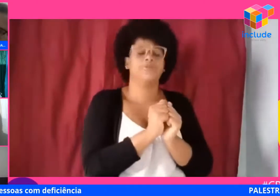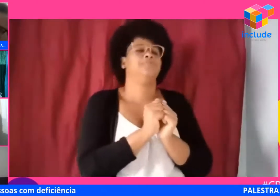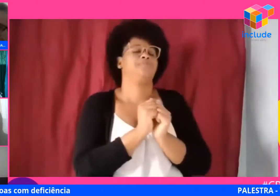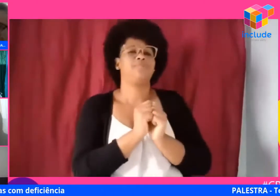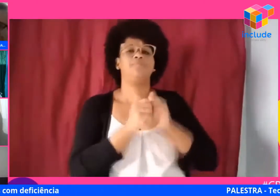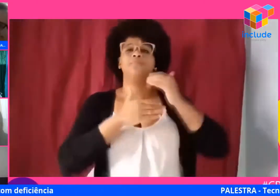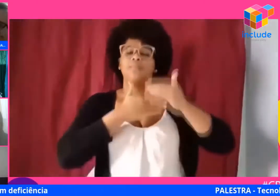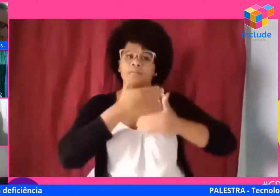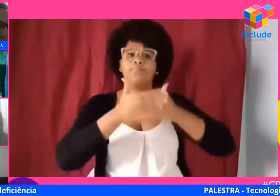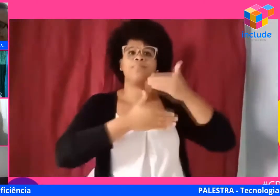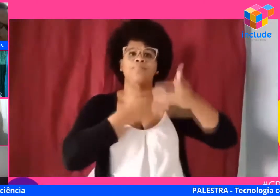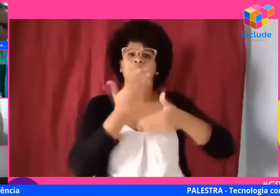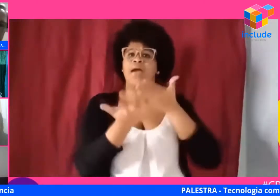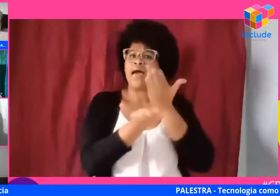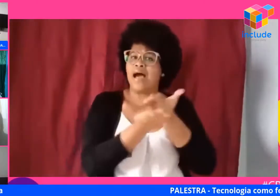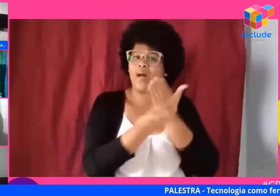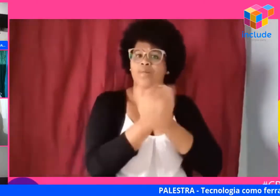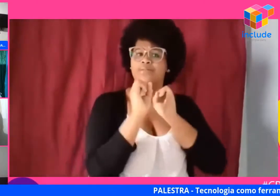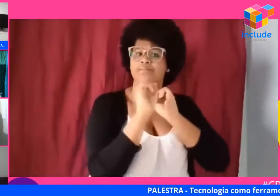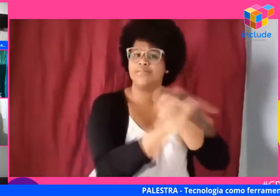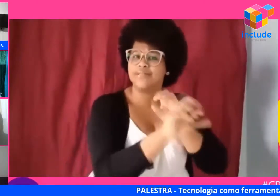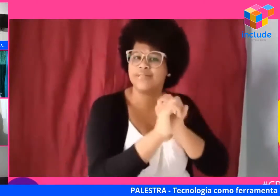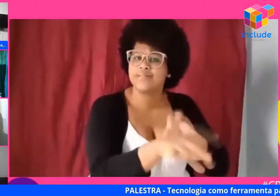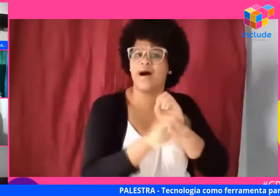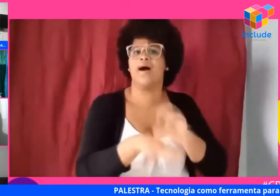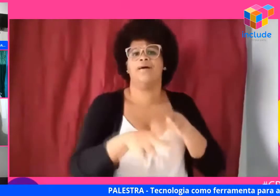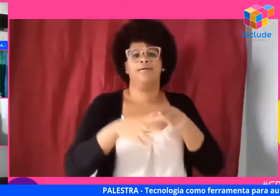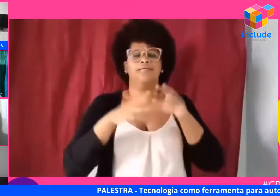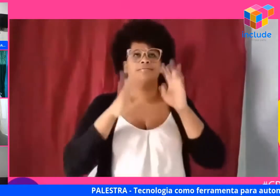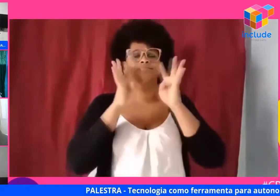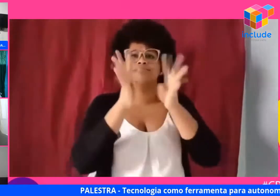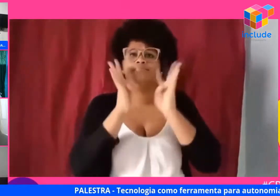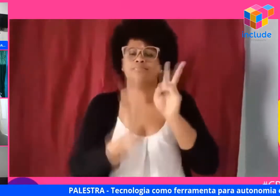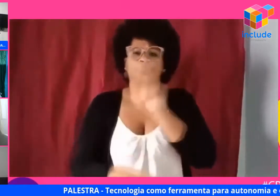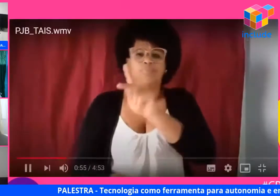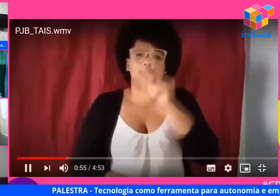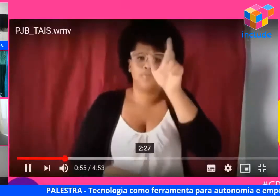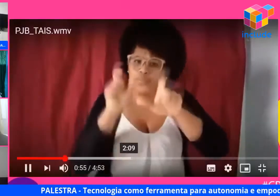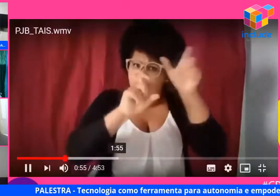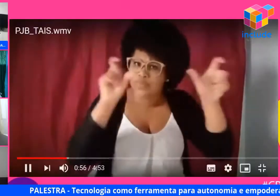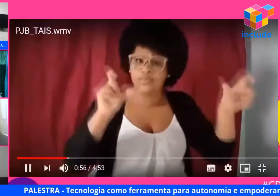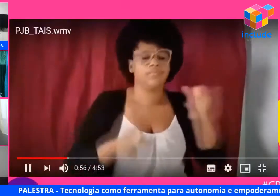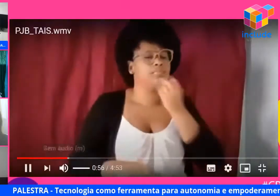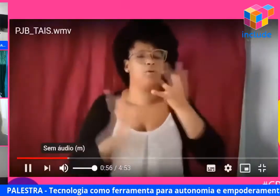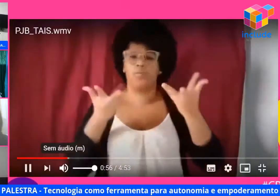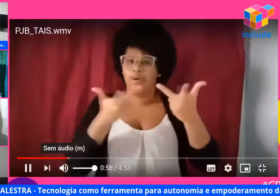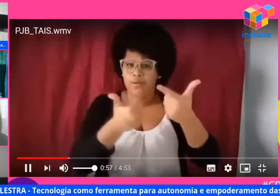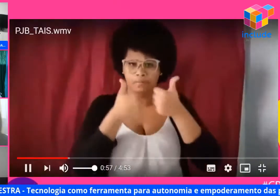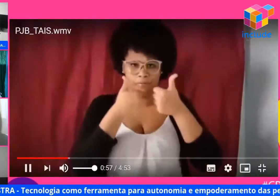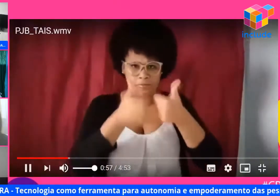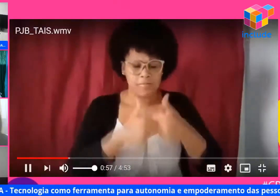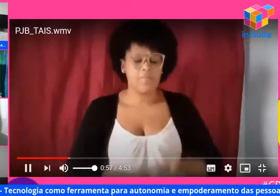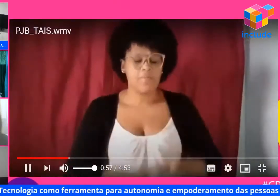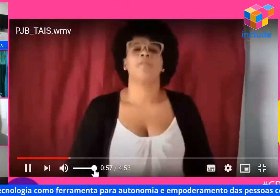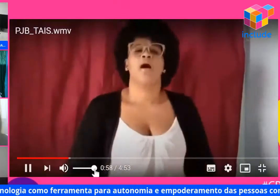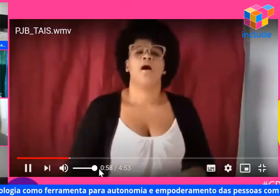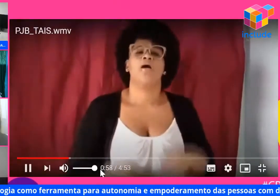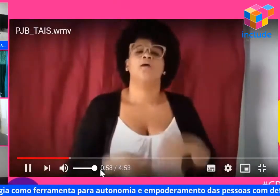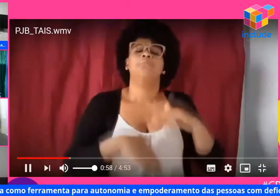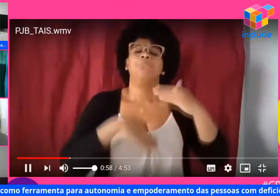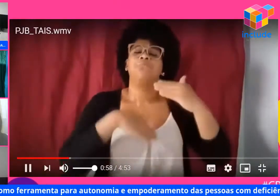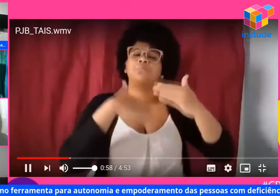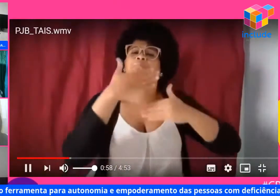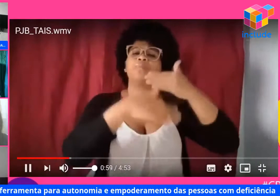interagir, a participar de tudo, e o tempo foi passando. As aulas, atendimentos, professores, tudo maravilhoso, tudo